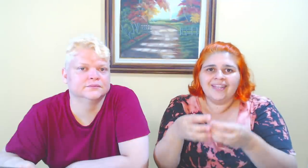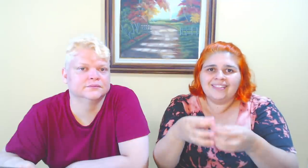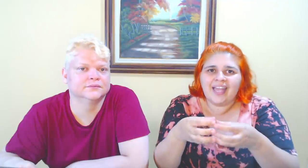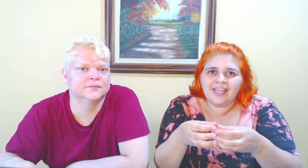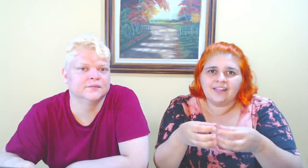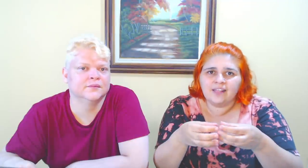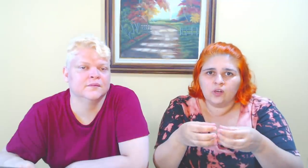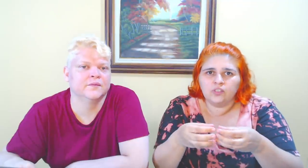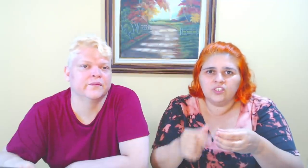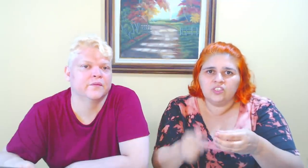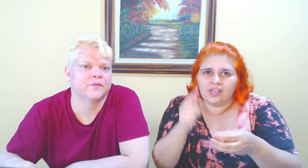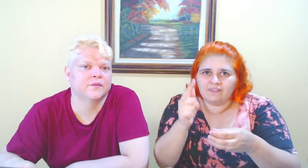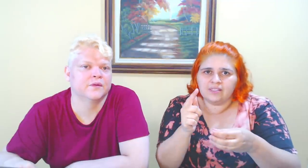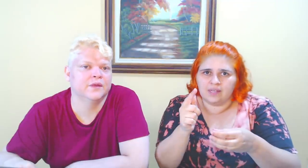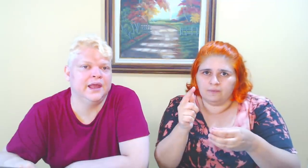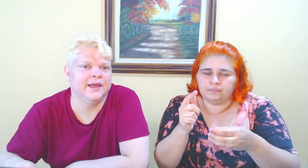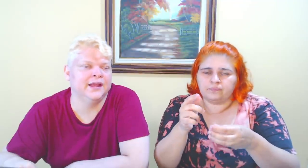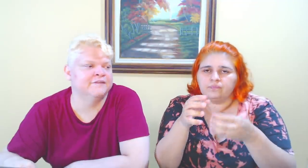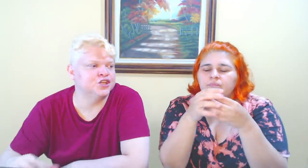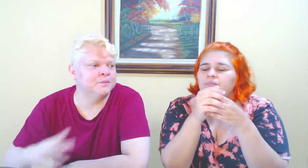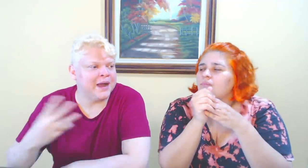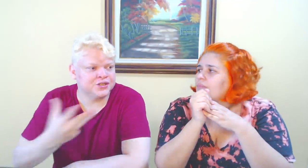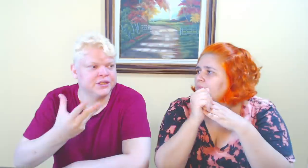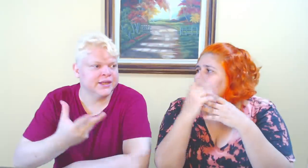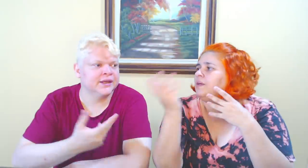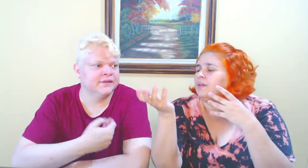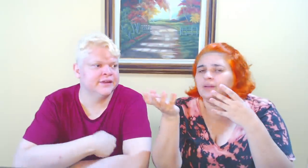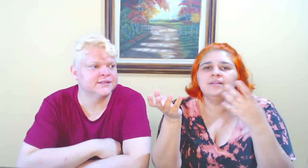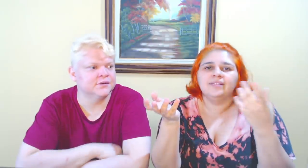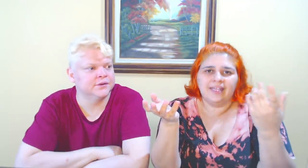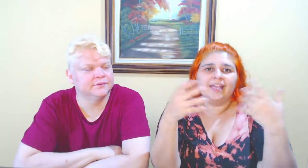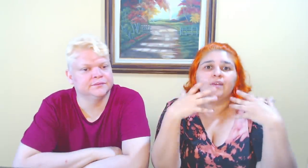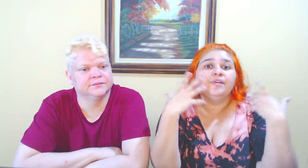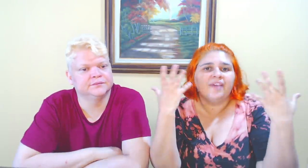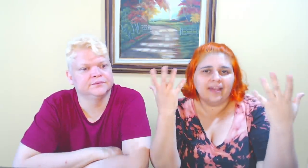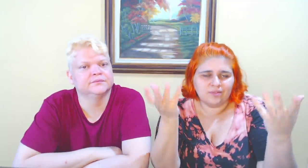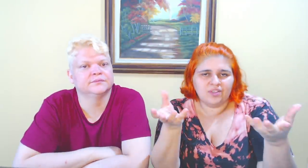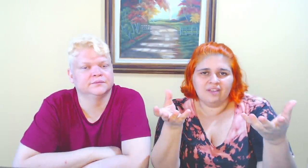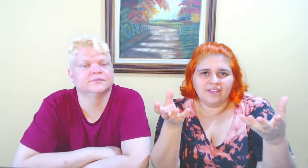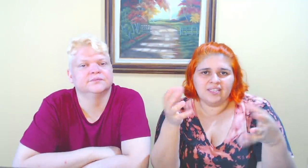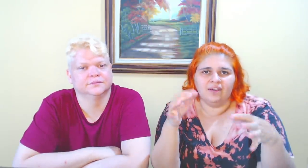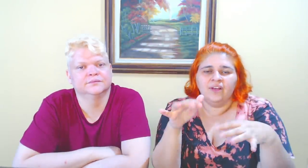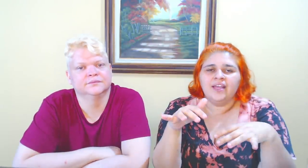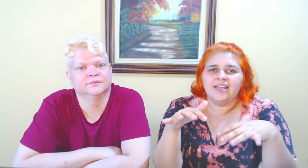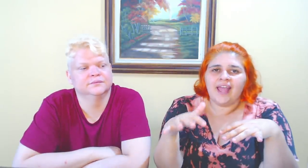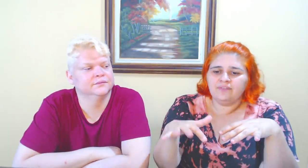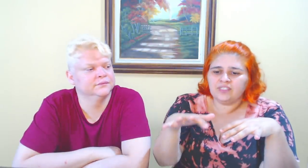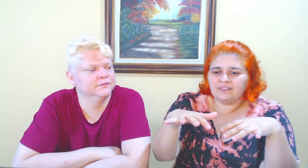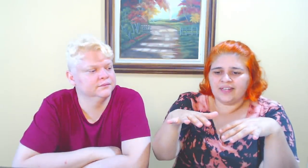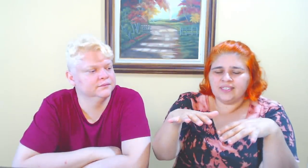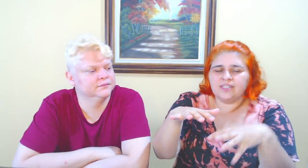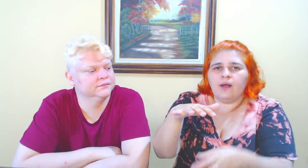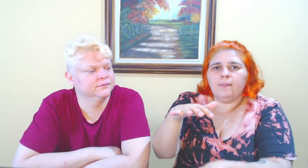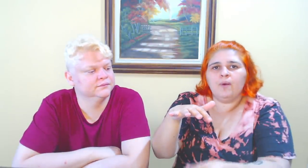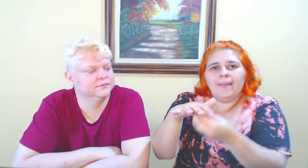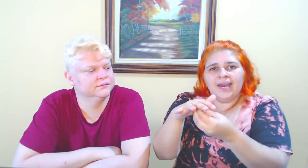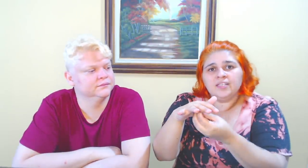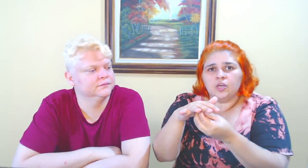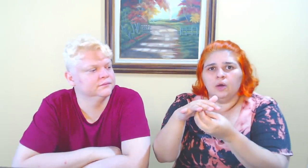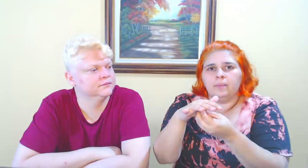tem a tecnologia De reversão Ela faz parte Daquela reversão Daquele universo De reversão E aí você faz Assim com a mão A bala sobe